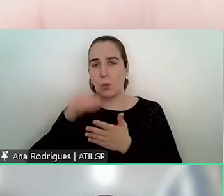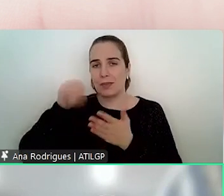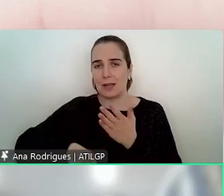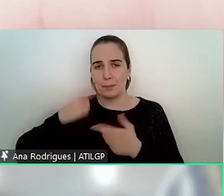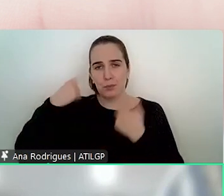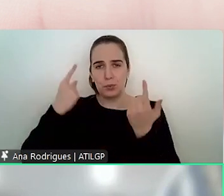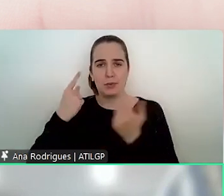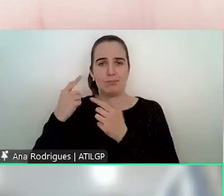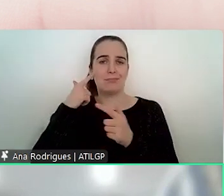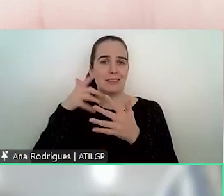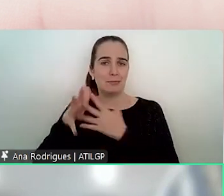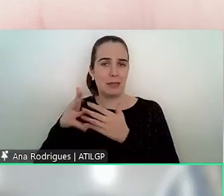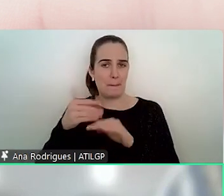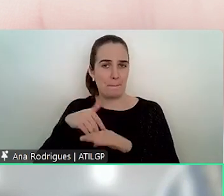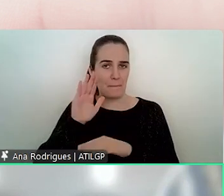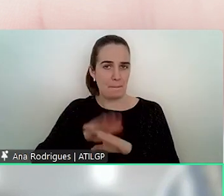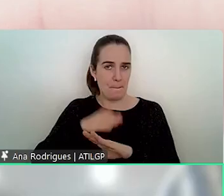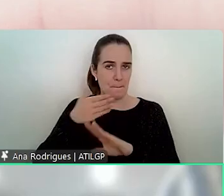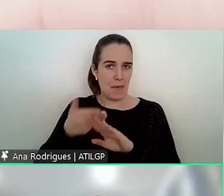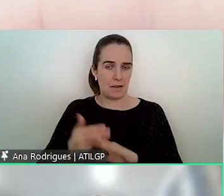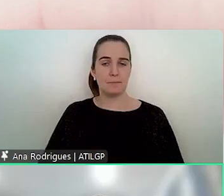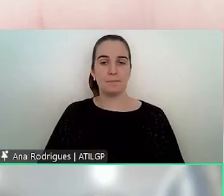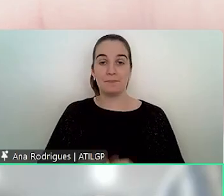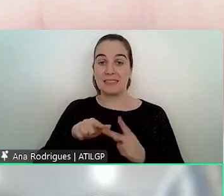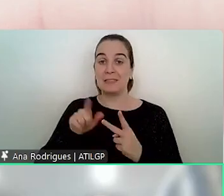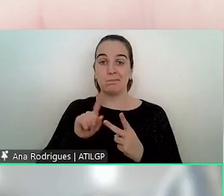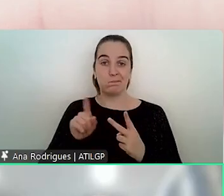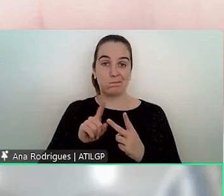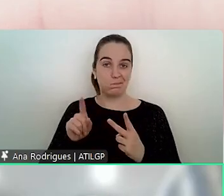públicos. Esse não foi conseguido